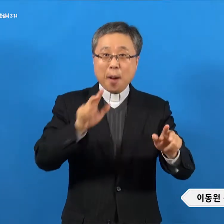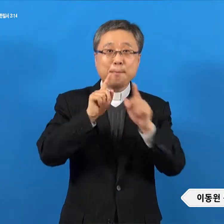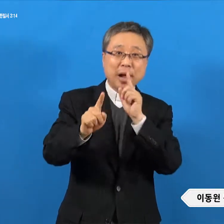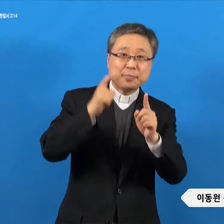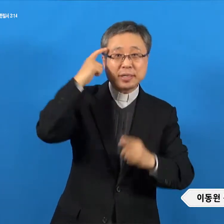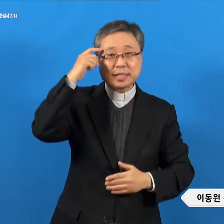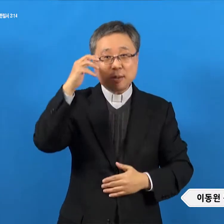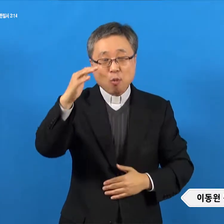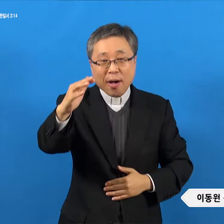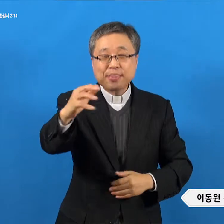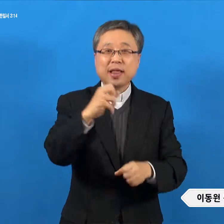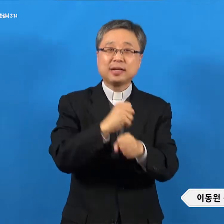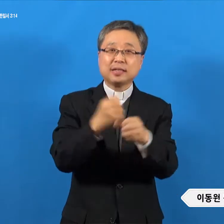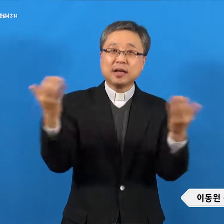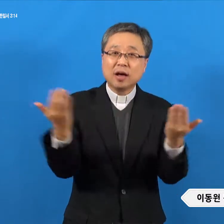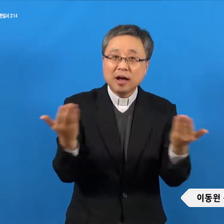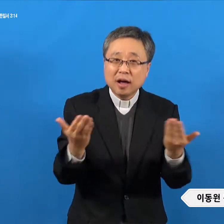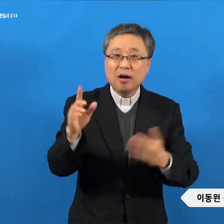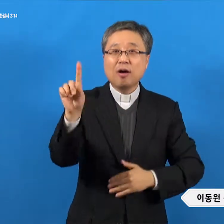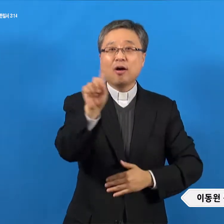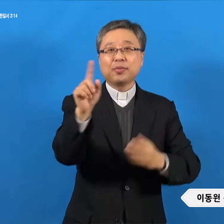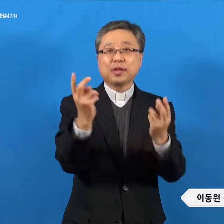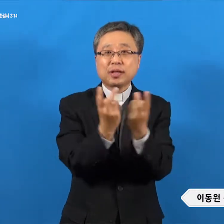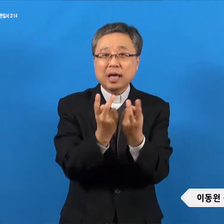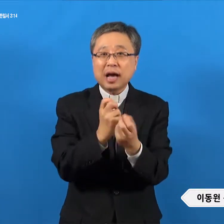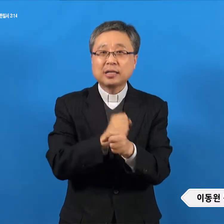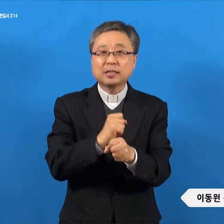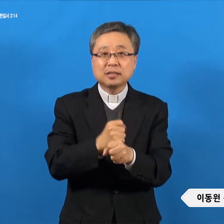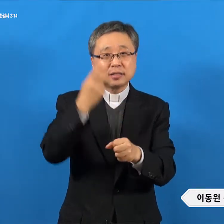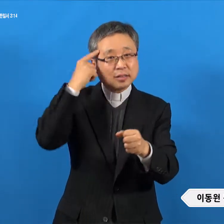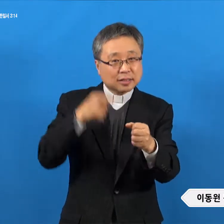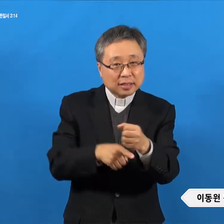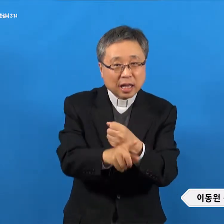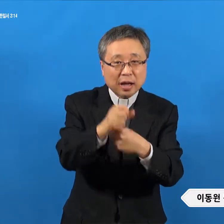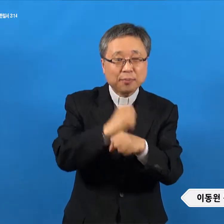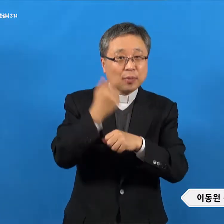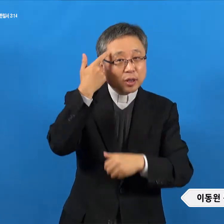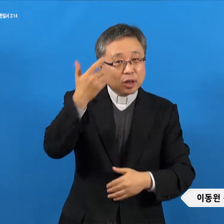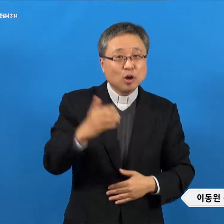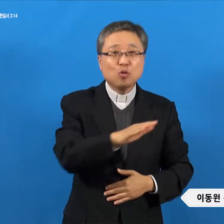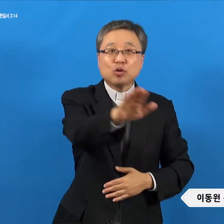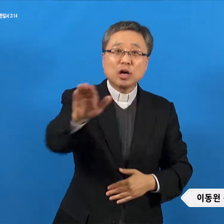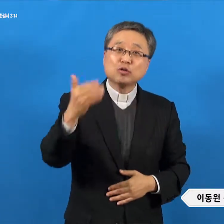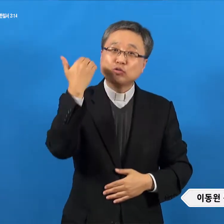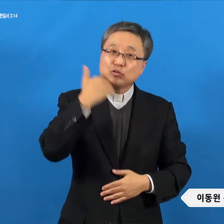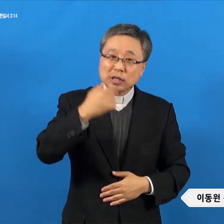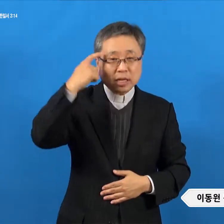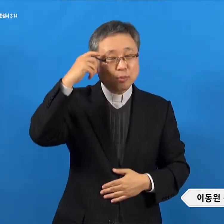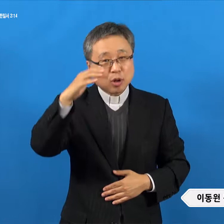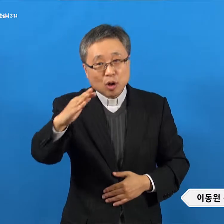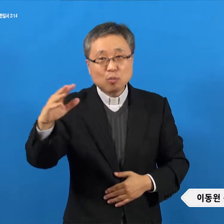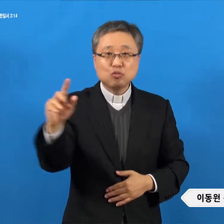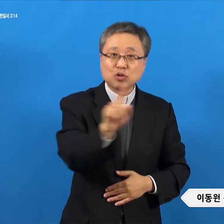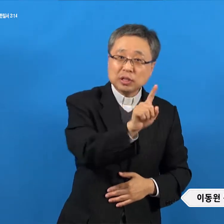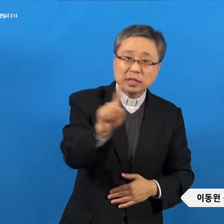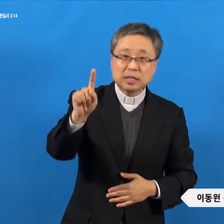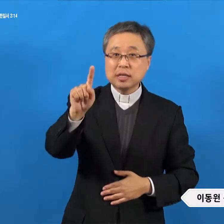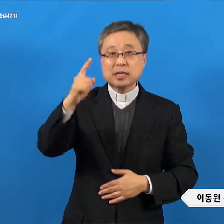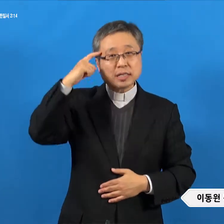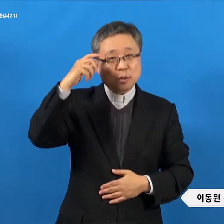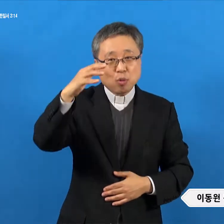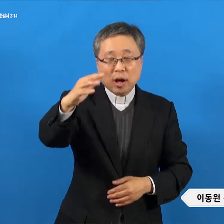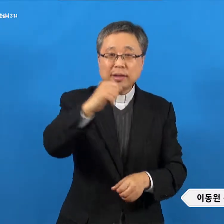말씀을 사모한다는 것이 어떻게 하는 것을 의미할까요? 우리가 누군가를 사모한다면, 무엇인가를